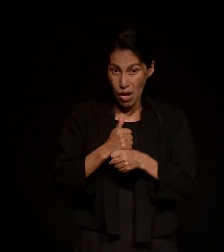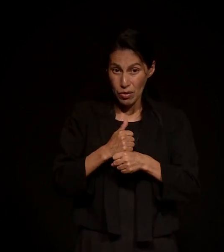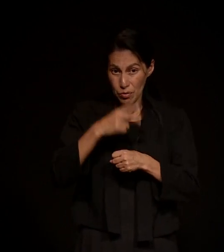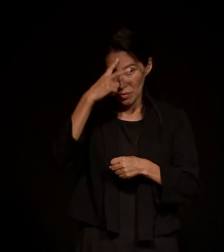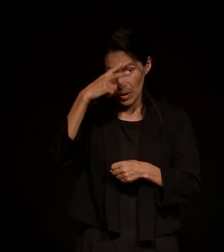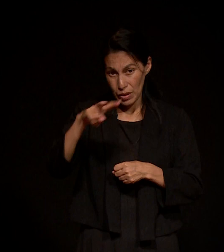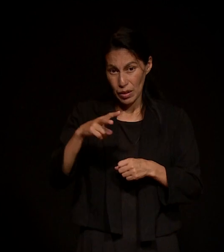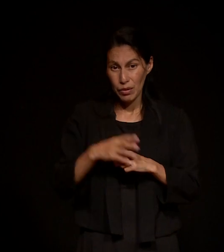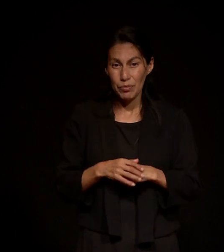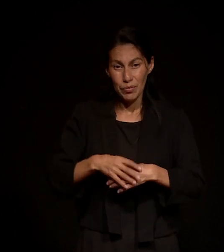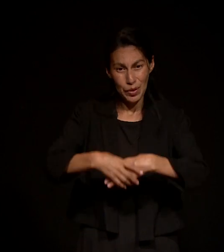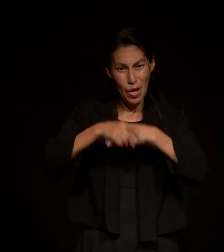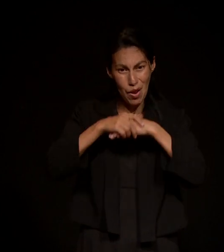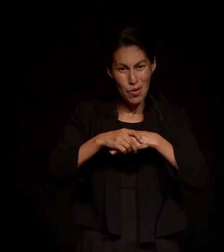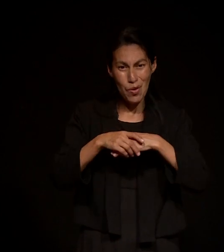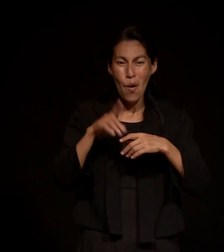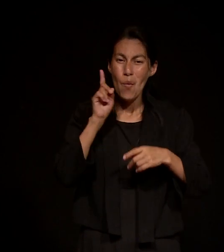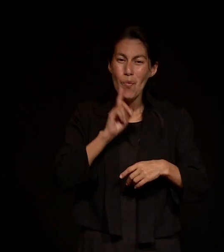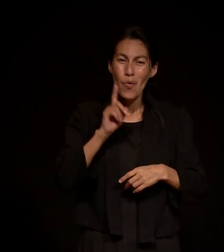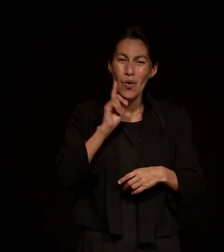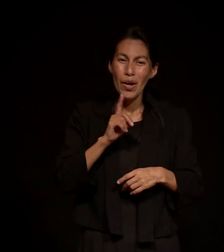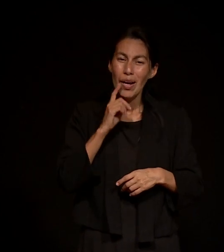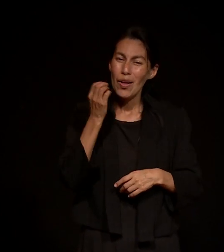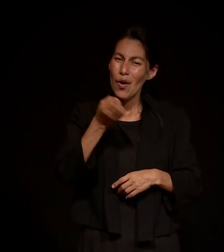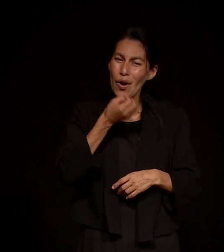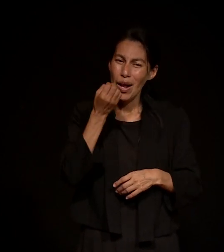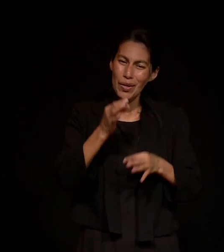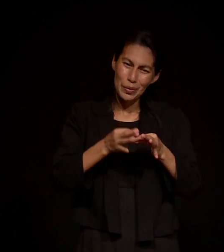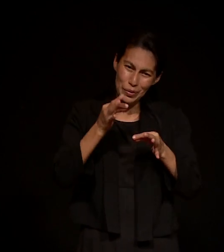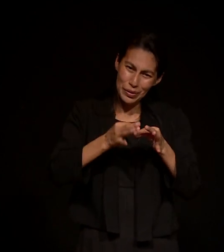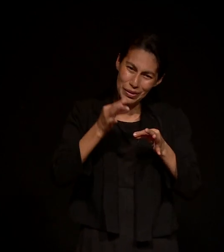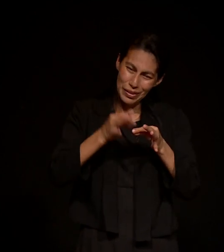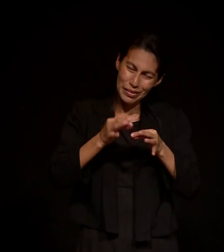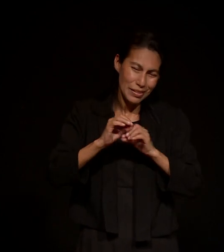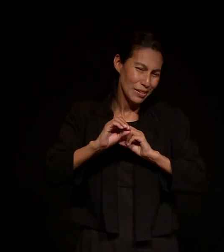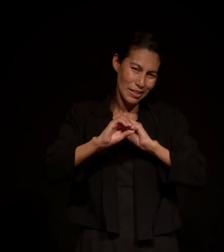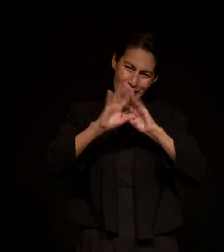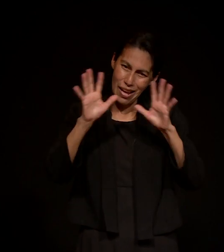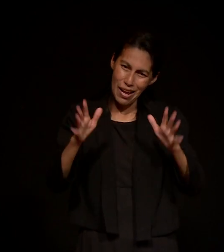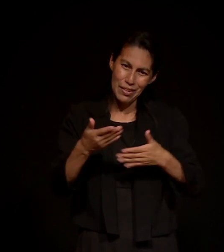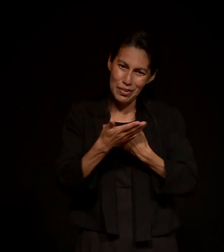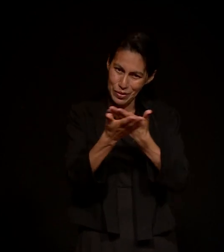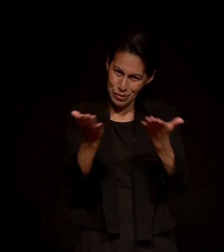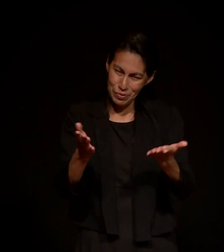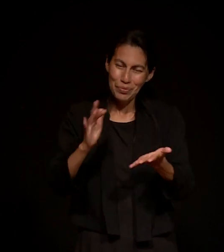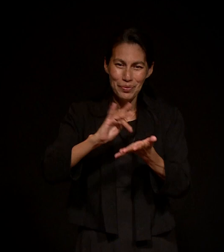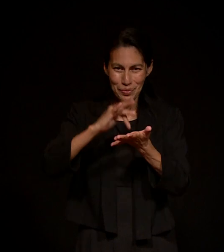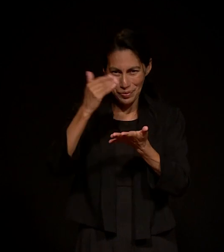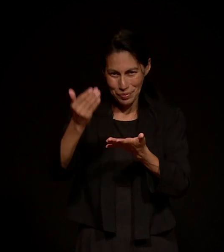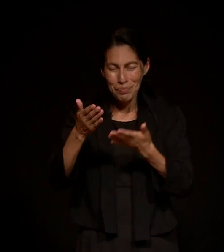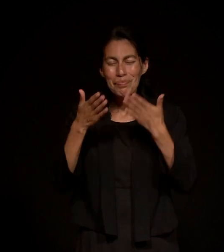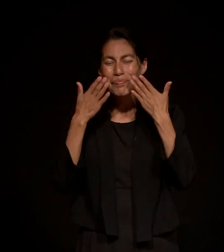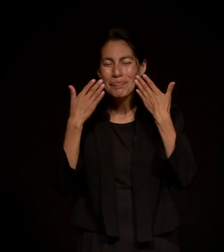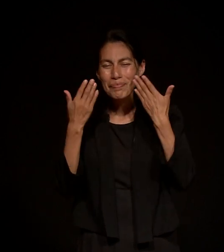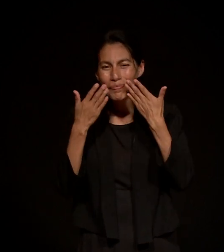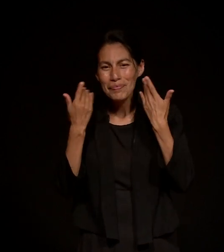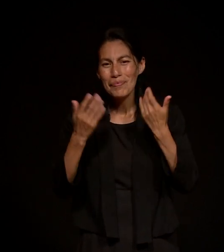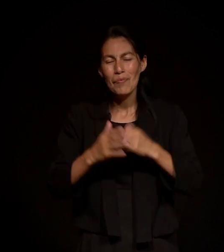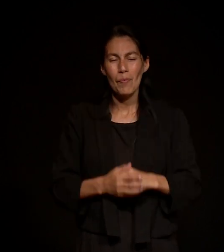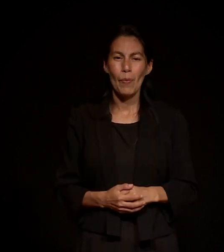México. Saludos a las guerreras de la oración. Claro que sí. Y a usted, muchas gracias,